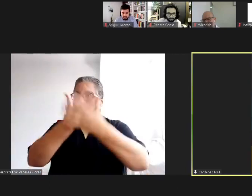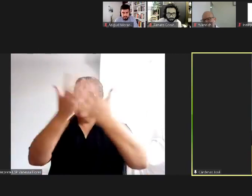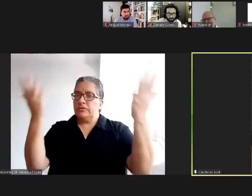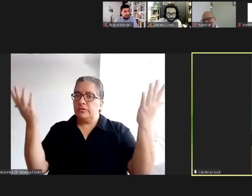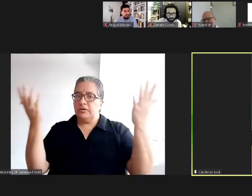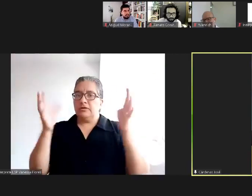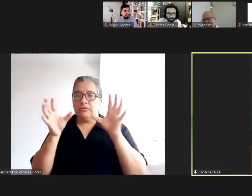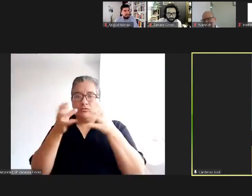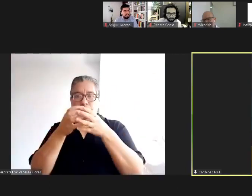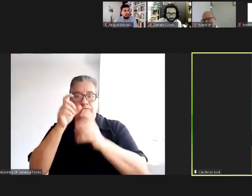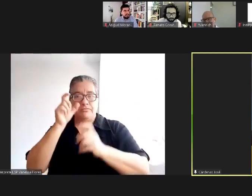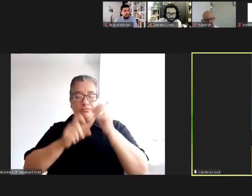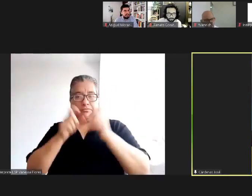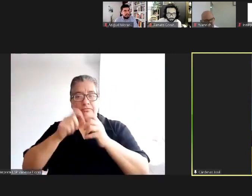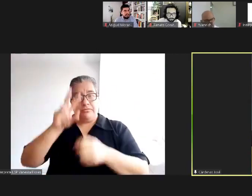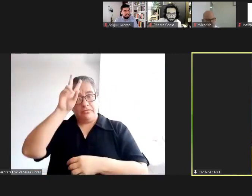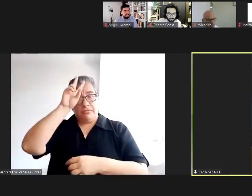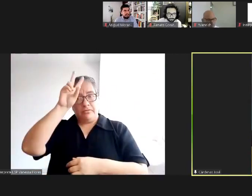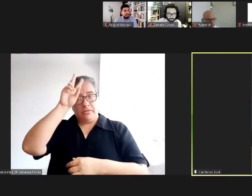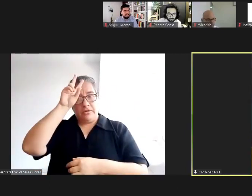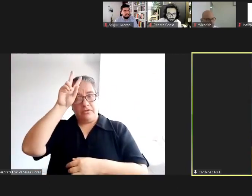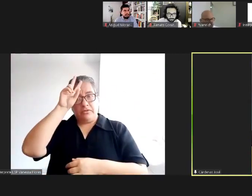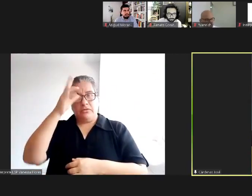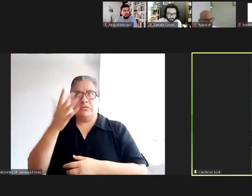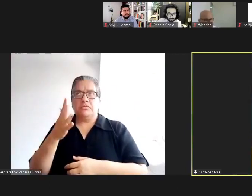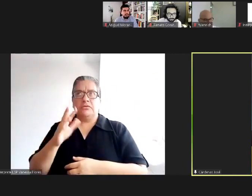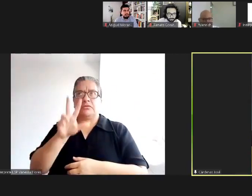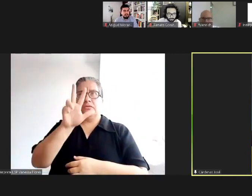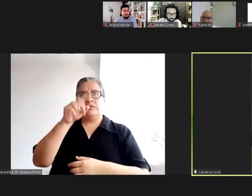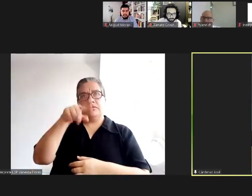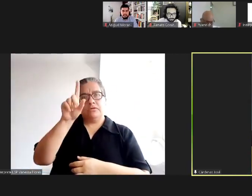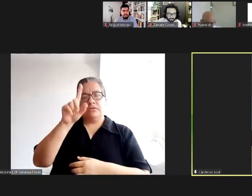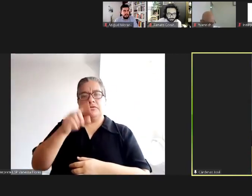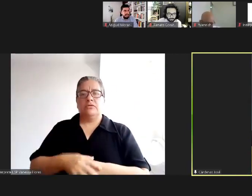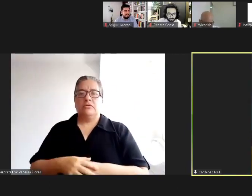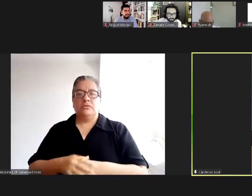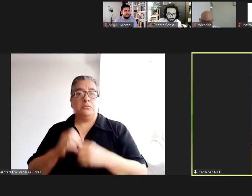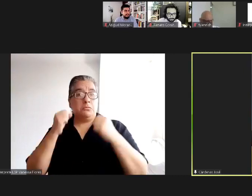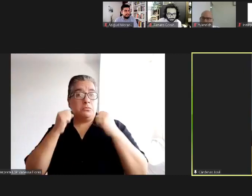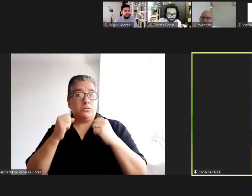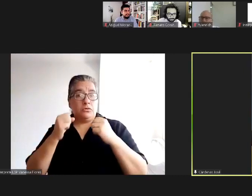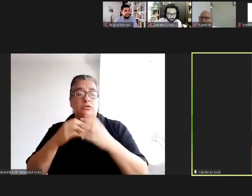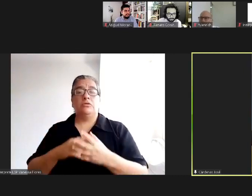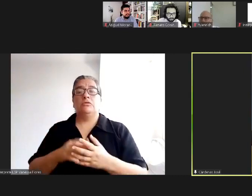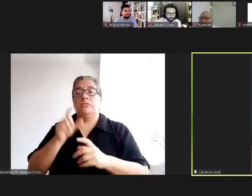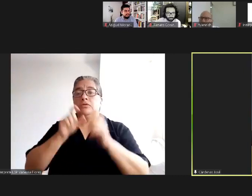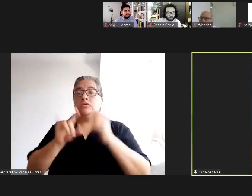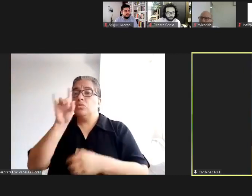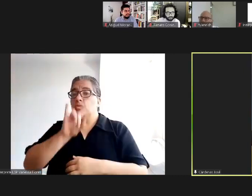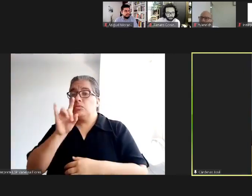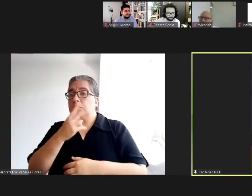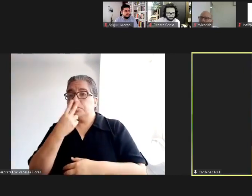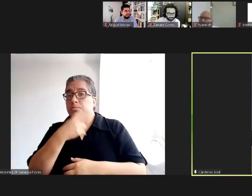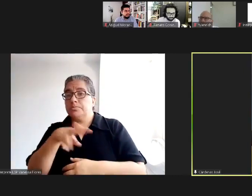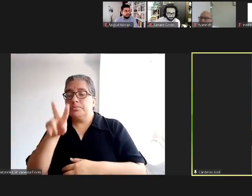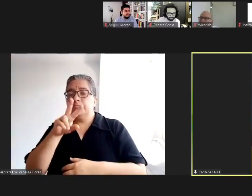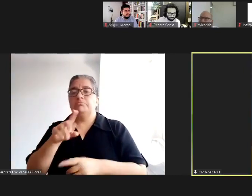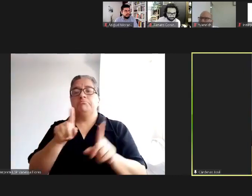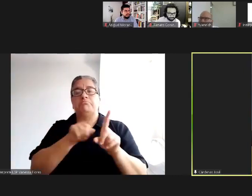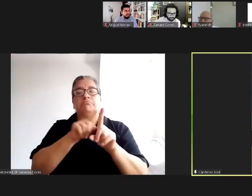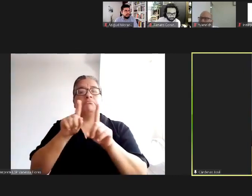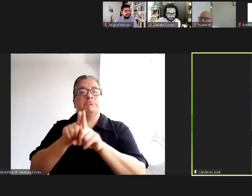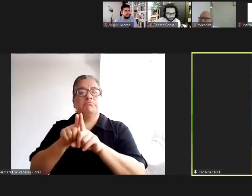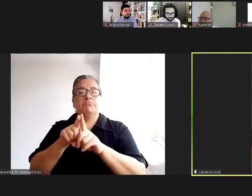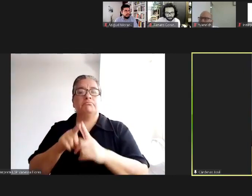de personas, que en el Perú son casi 3 millones de posibles consumidores, pero también para nosotros